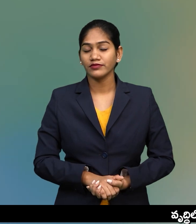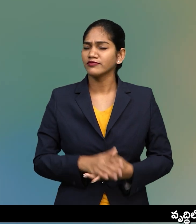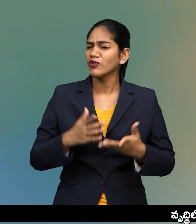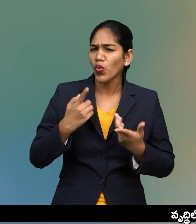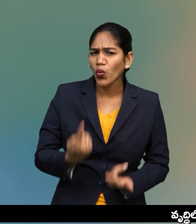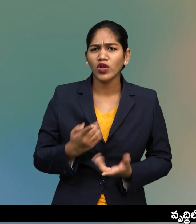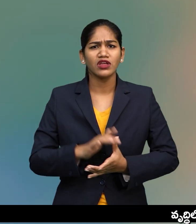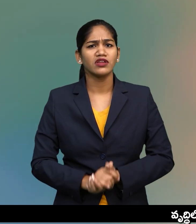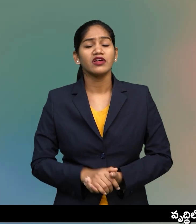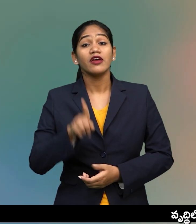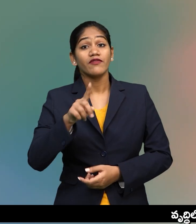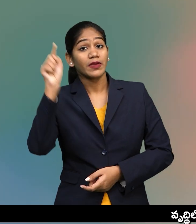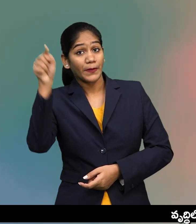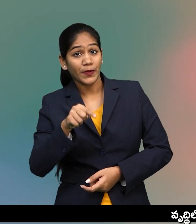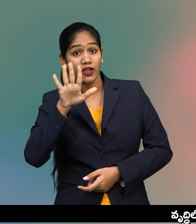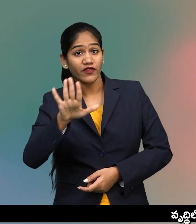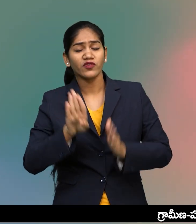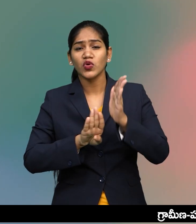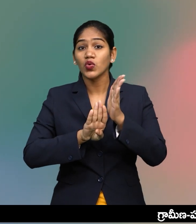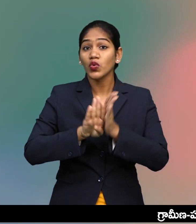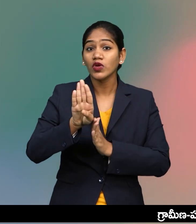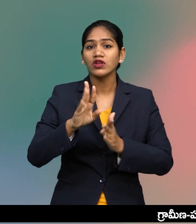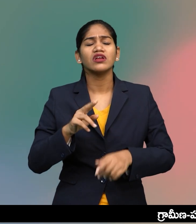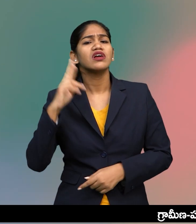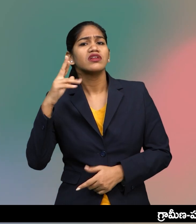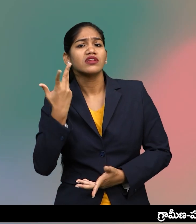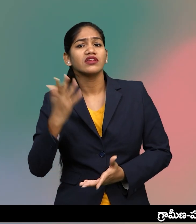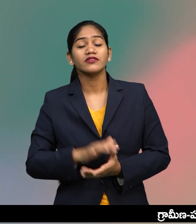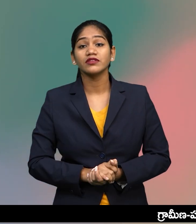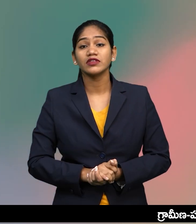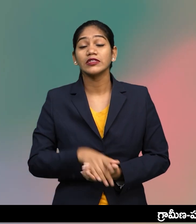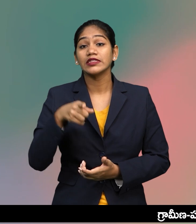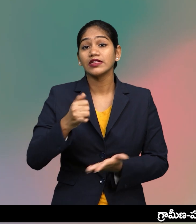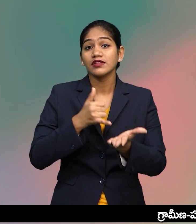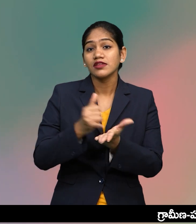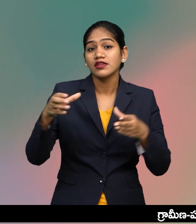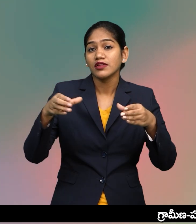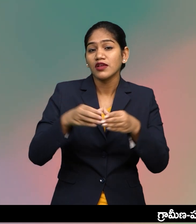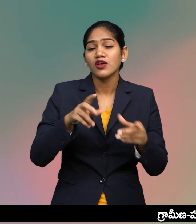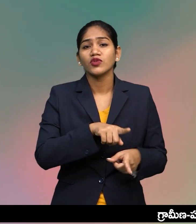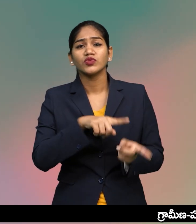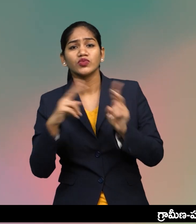వృద్ధిలో 5వ వంతు మాత్రమే గ్రామీణ పట్టణ వలసల వల్ల జరిగింది.